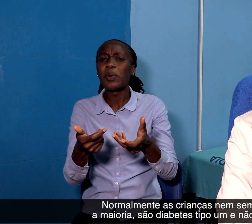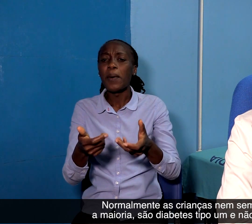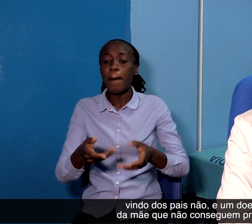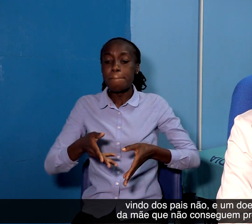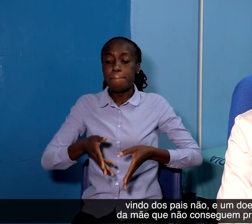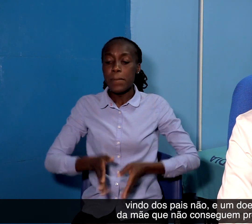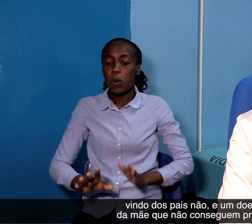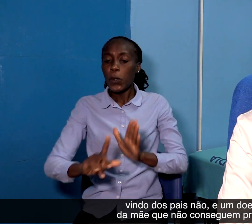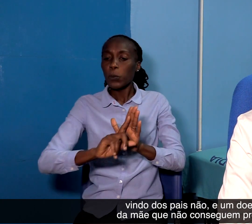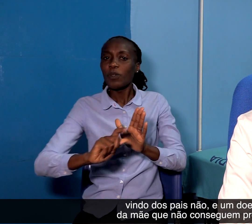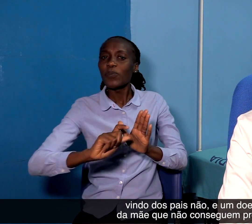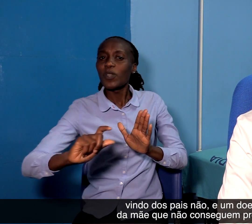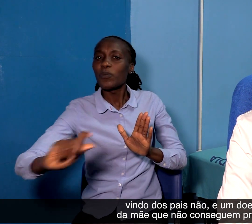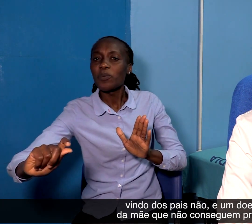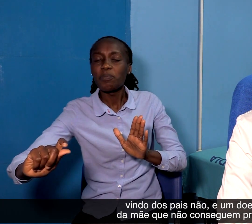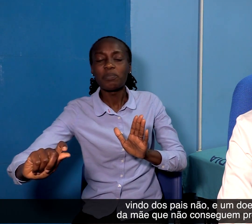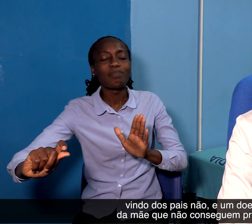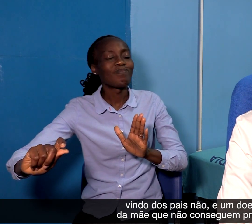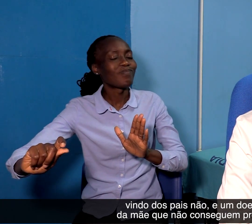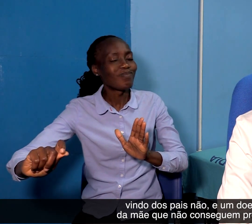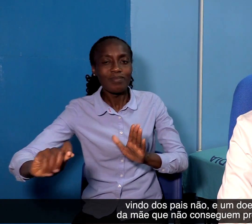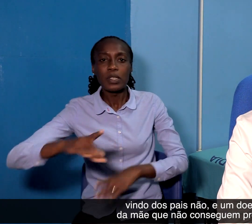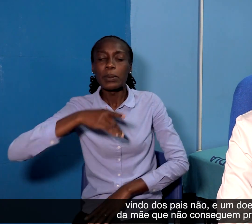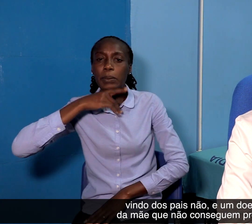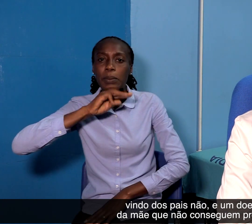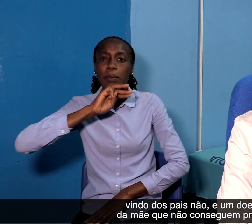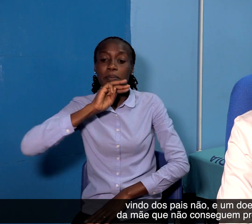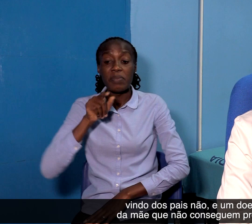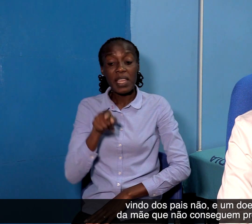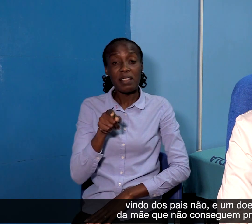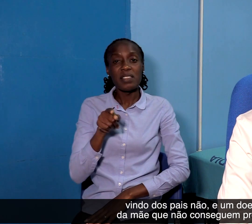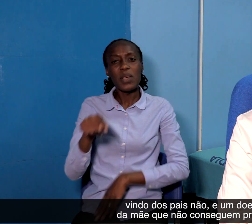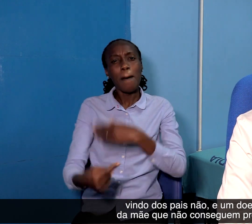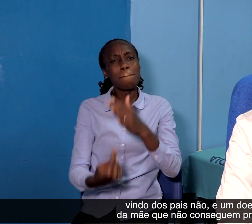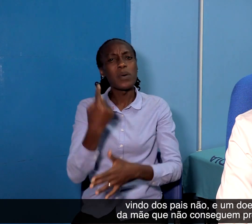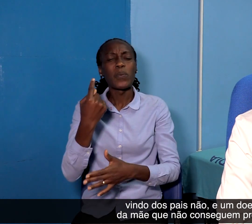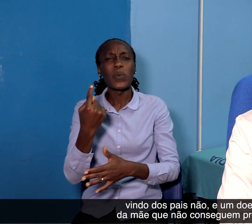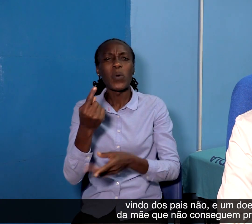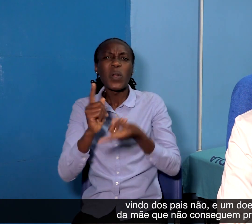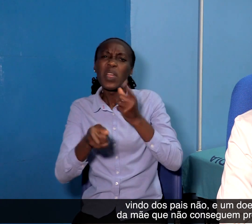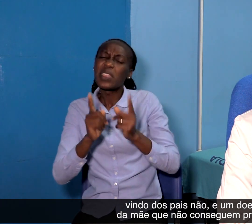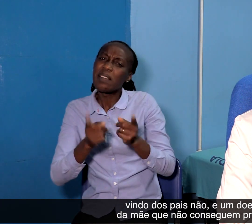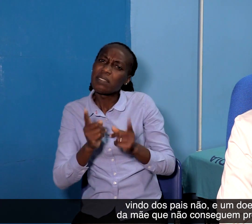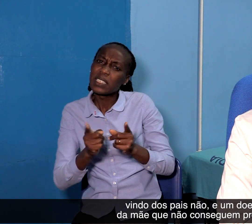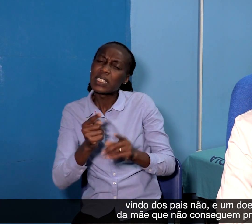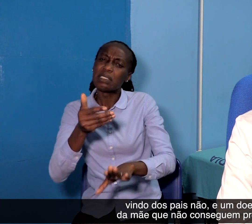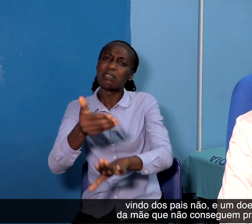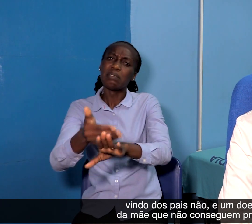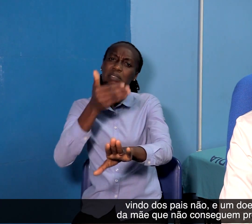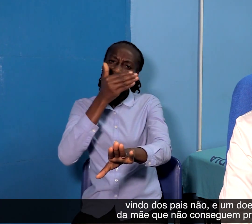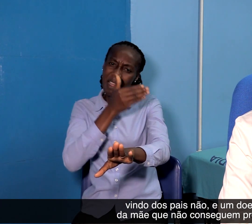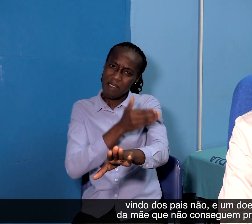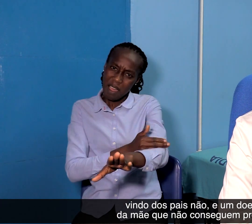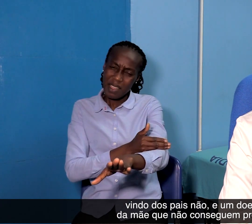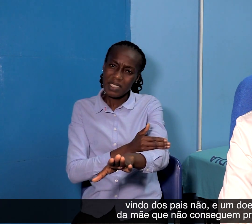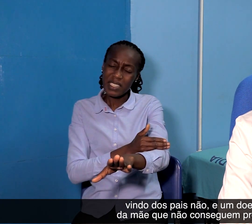genético, de hereditariedade vindo dos pais. Não, é uma doença que acontece por uma deficiência já no pâncreas, que não